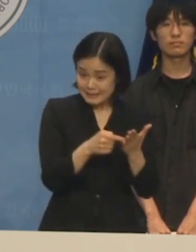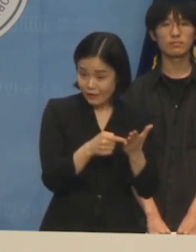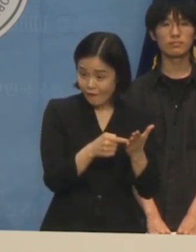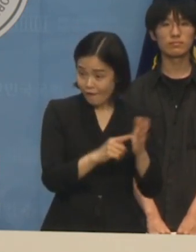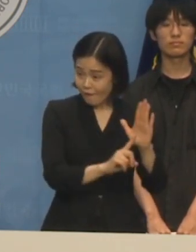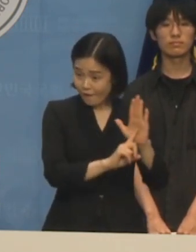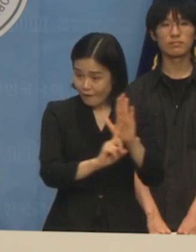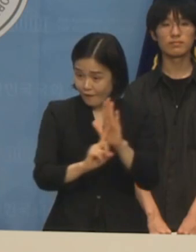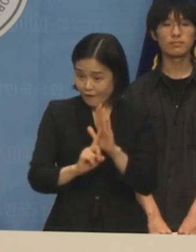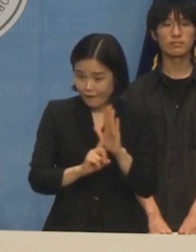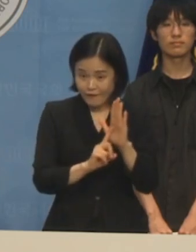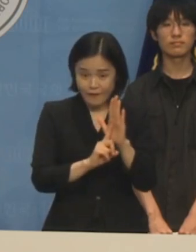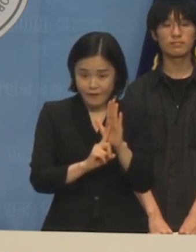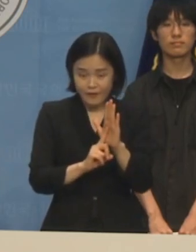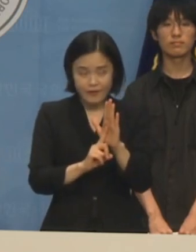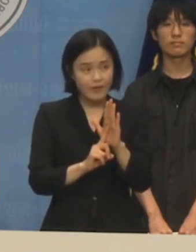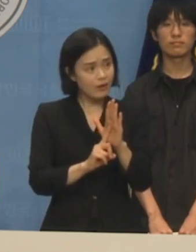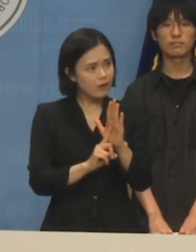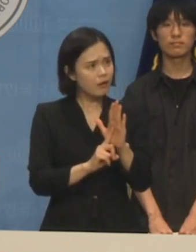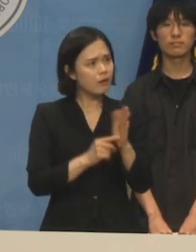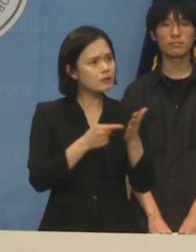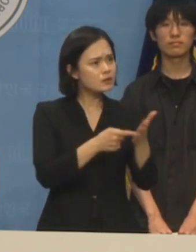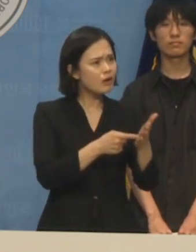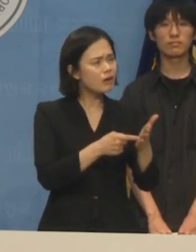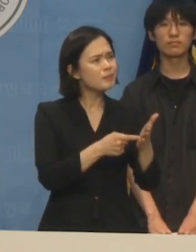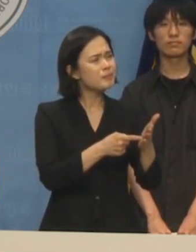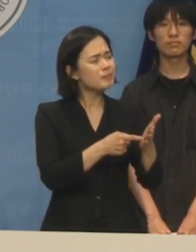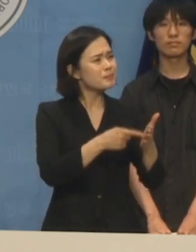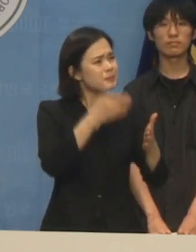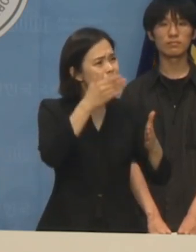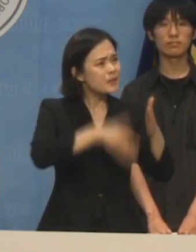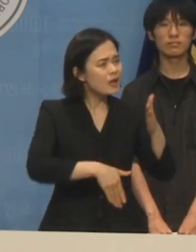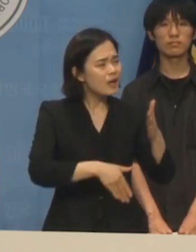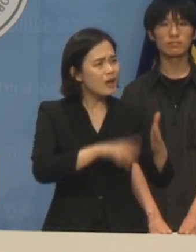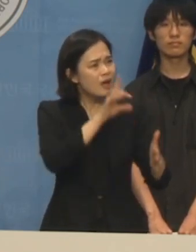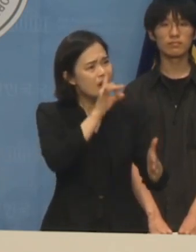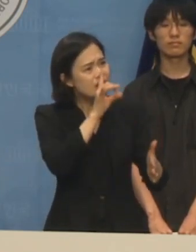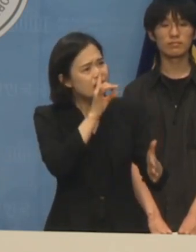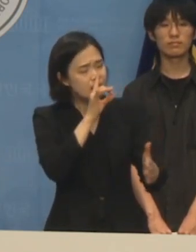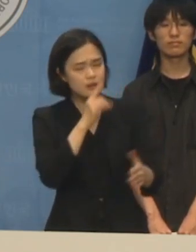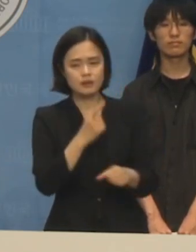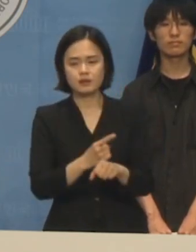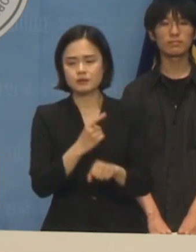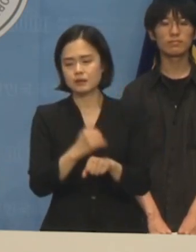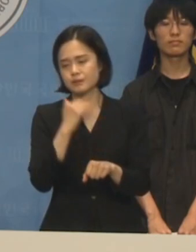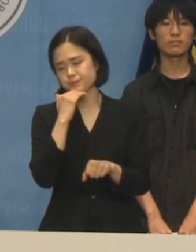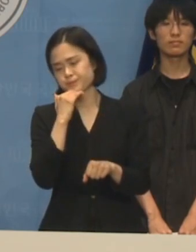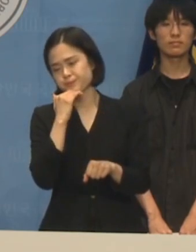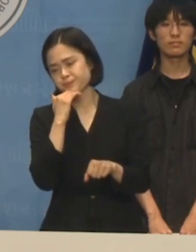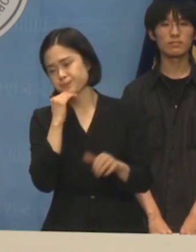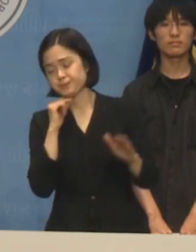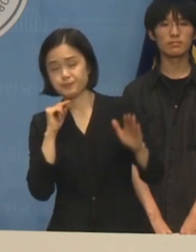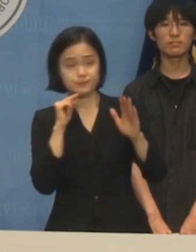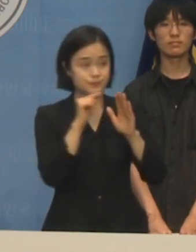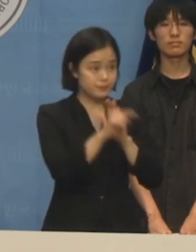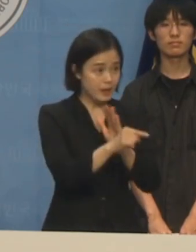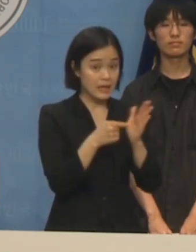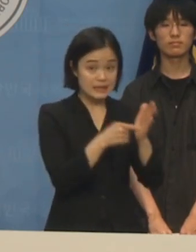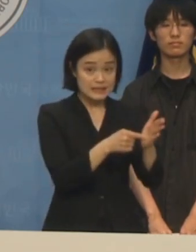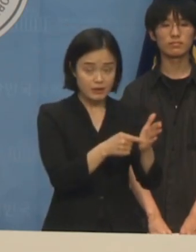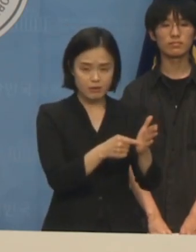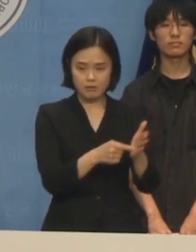1시간이 넘어 접속한 이후에도 1차 집합연수는 사전에 안내된 인원보다 많은 인원이 접수됐고